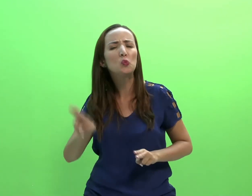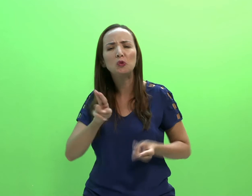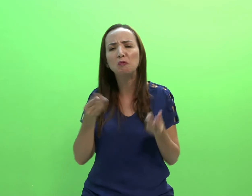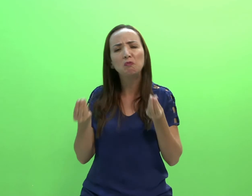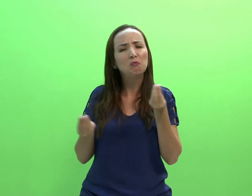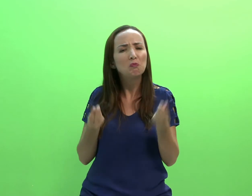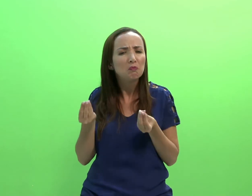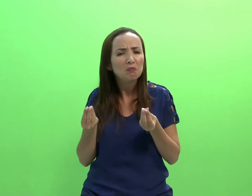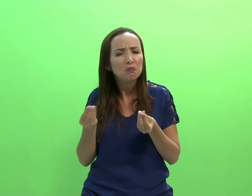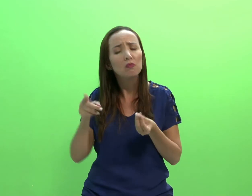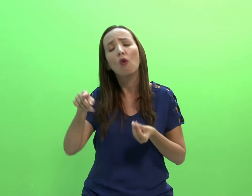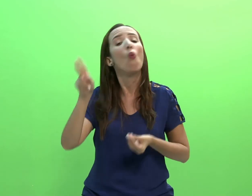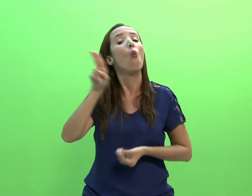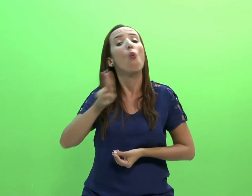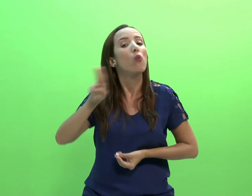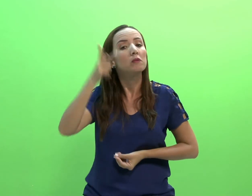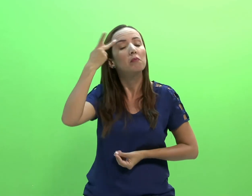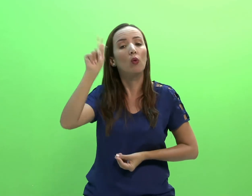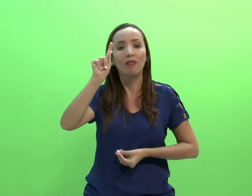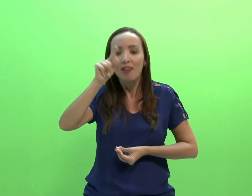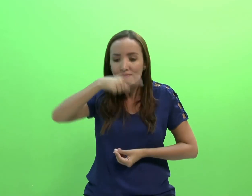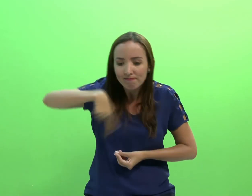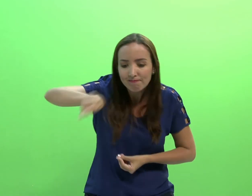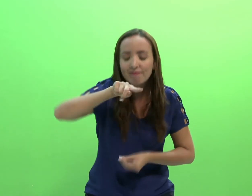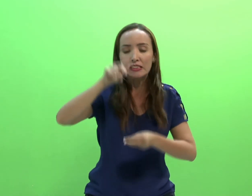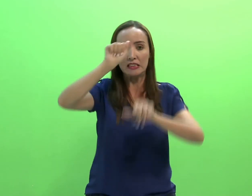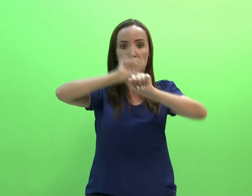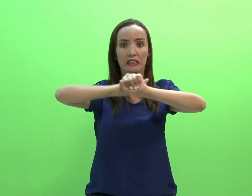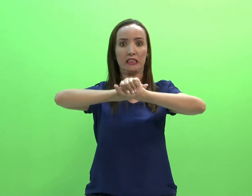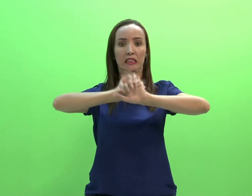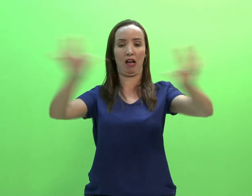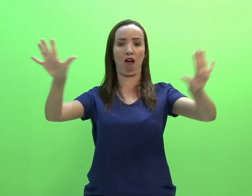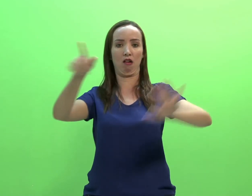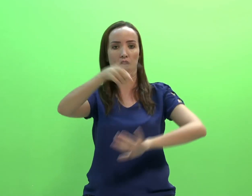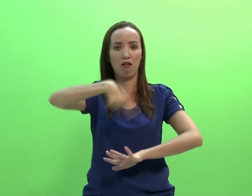Para que são utilizadas? Então, normalmente, elas são utilizadas para